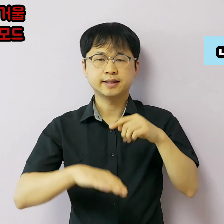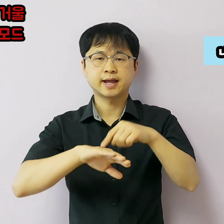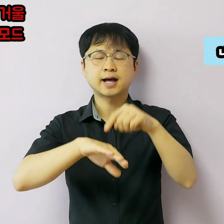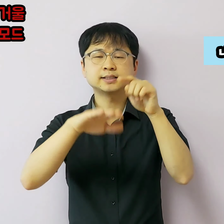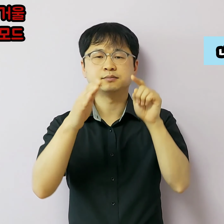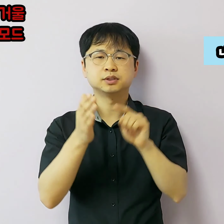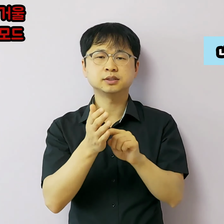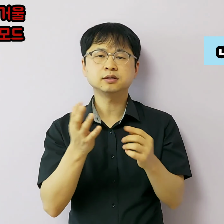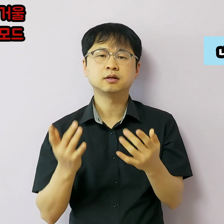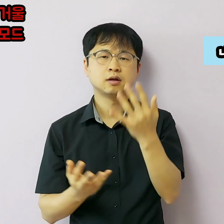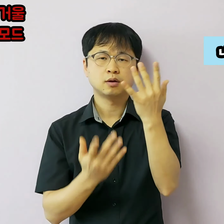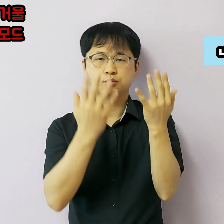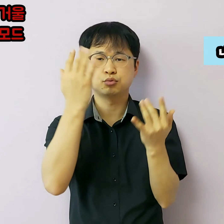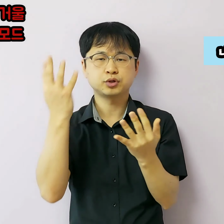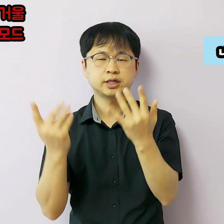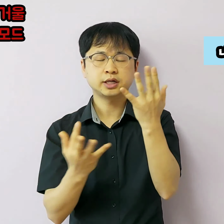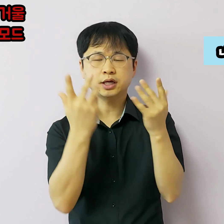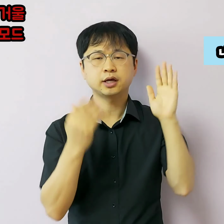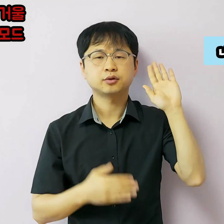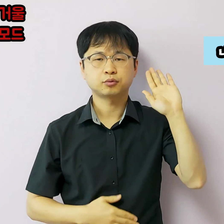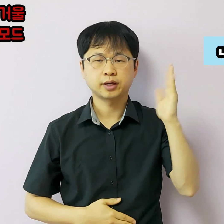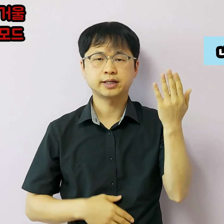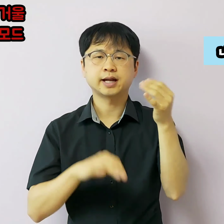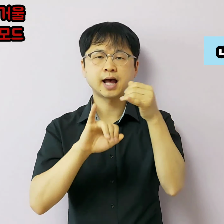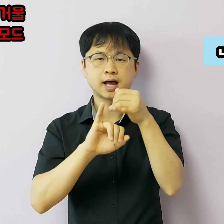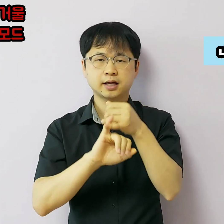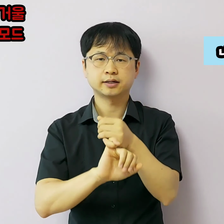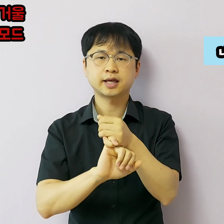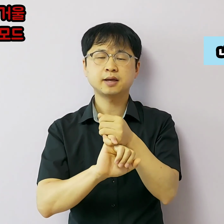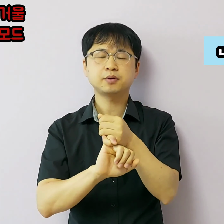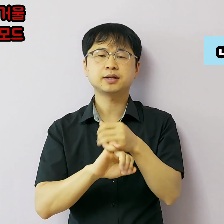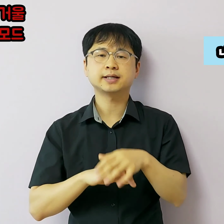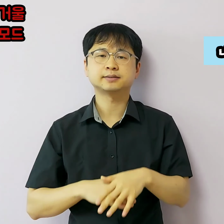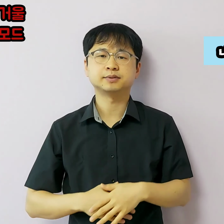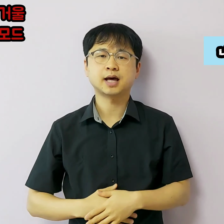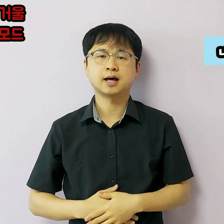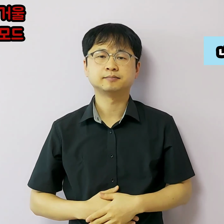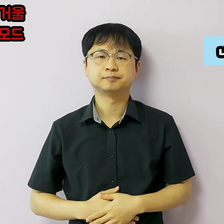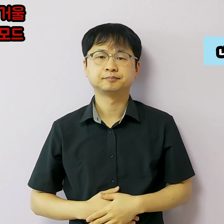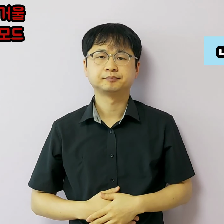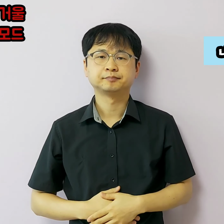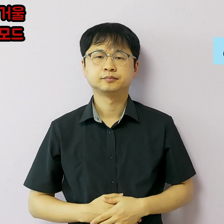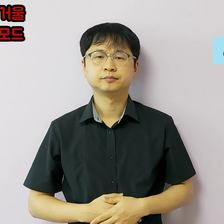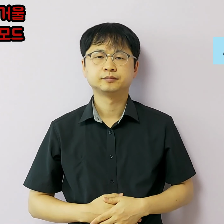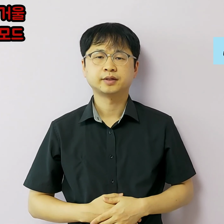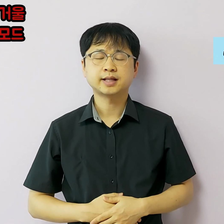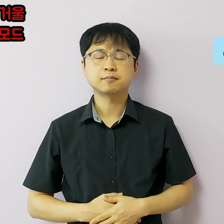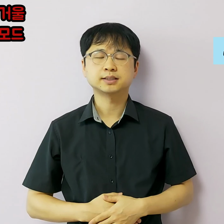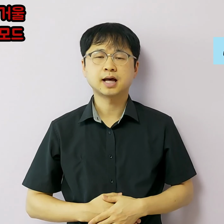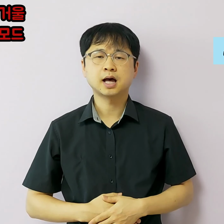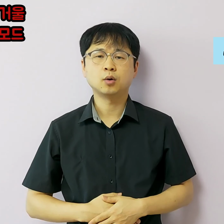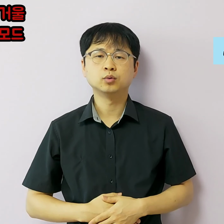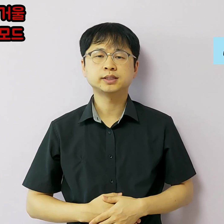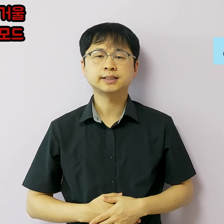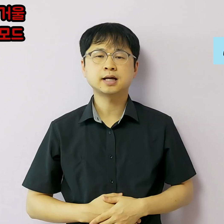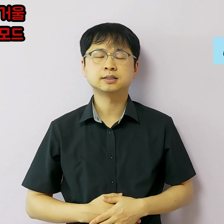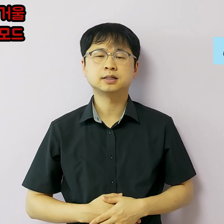내 가슴은 불이 되리라 이렇게 표현하였습니다. 네, 다음 가사, 온 세상을